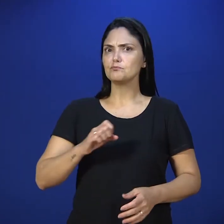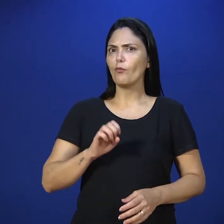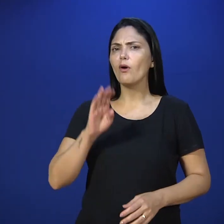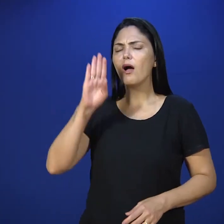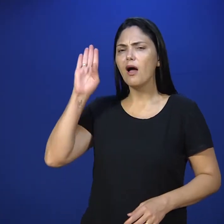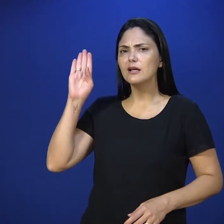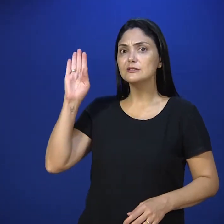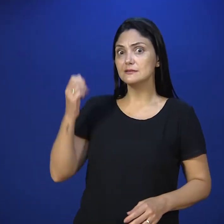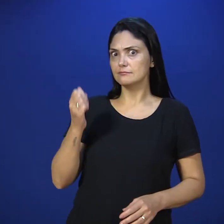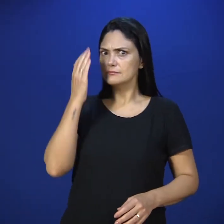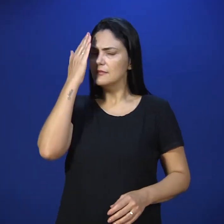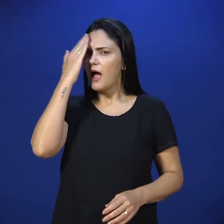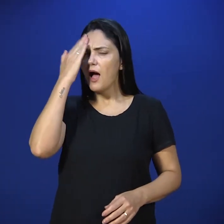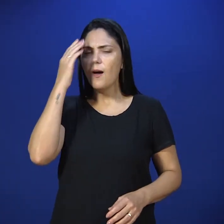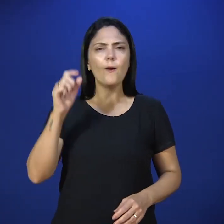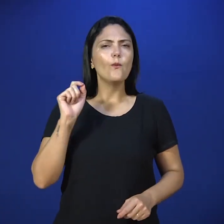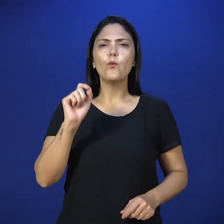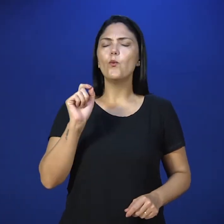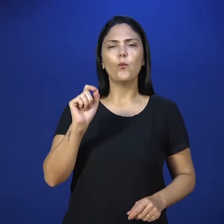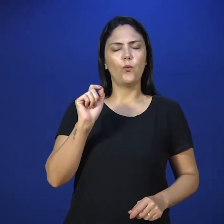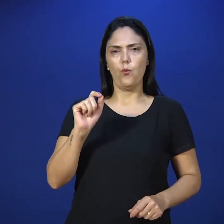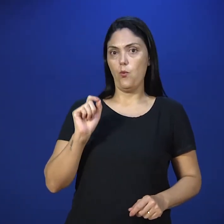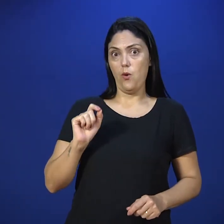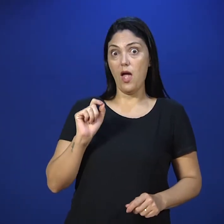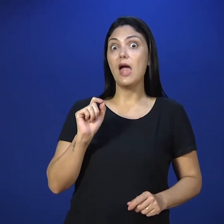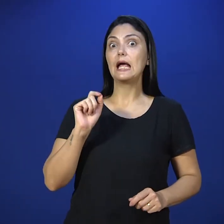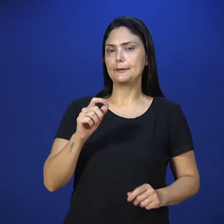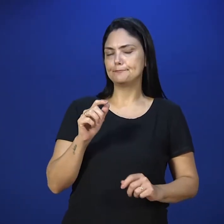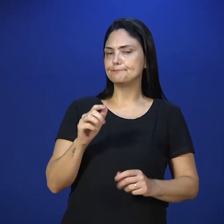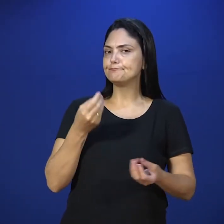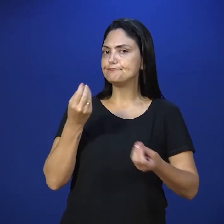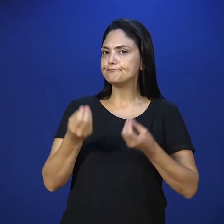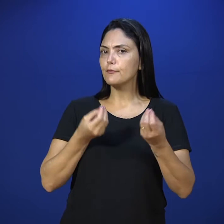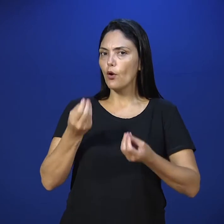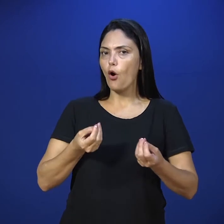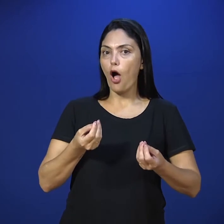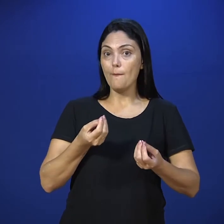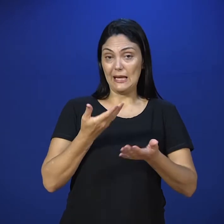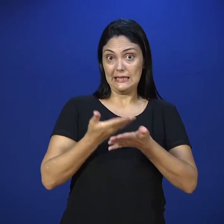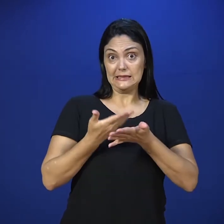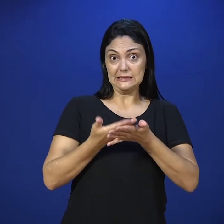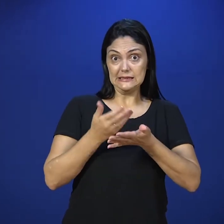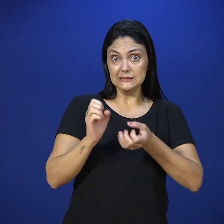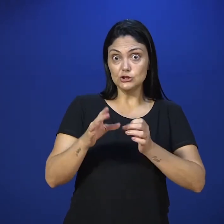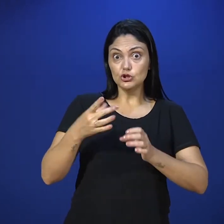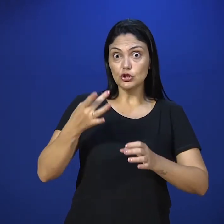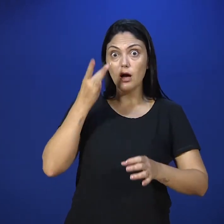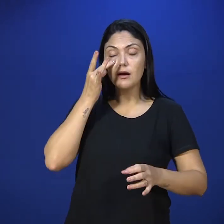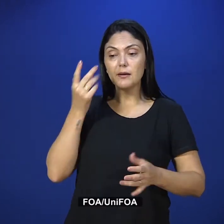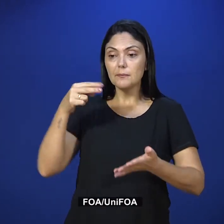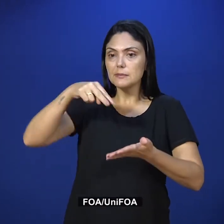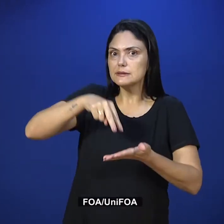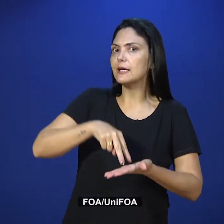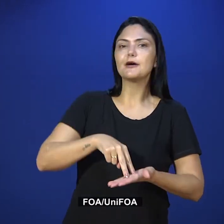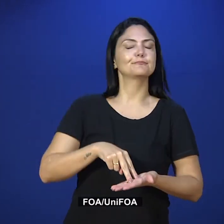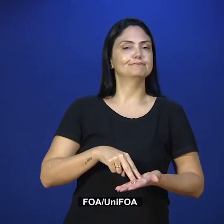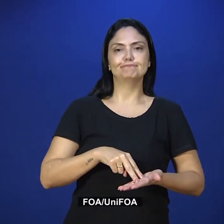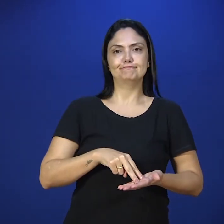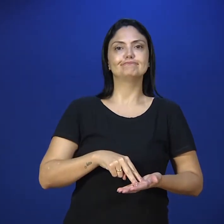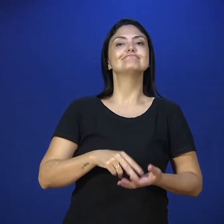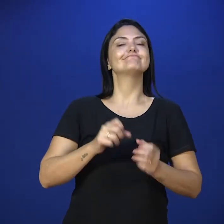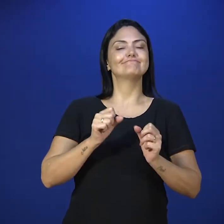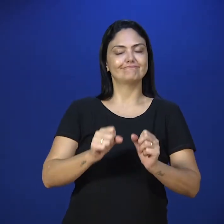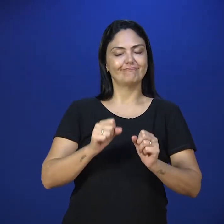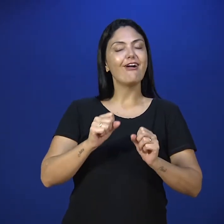3. O candidato fica desde já ciente que a forma de ensino não é exclusivamente presencial, podendo a